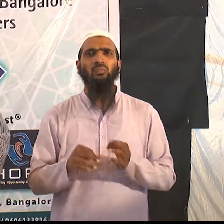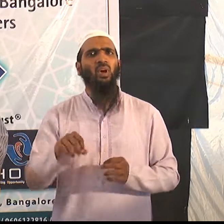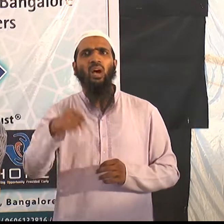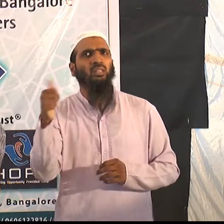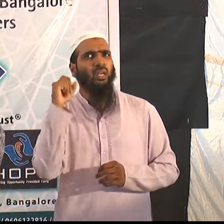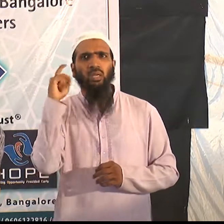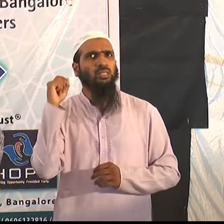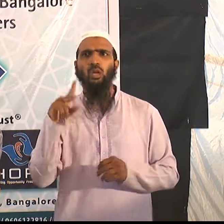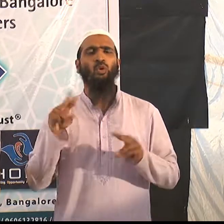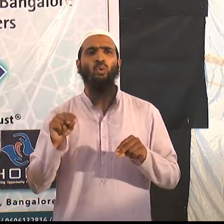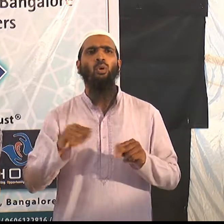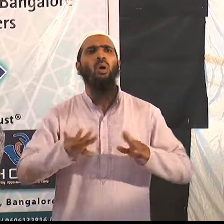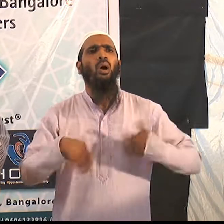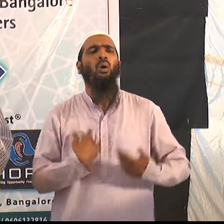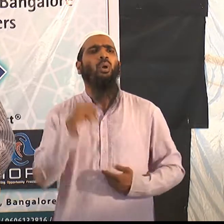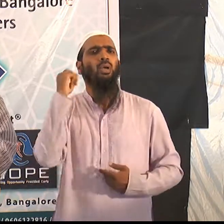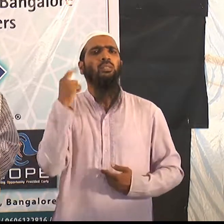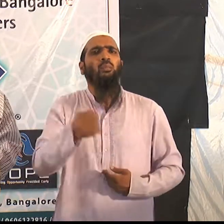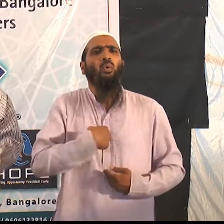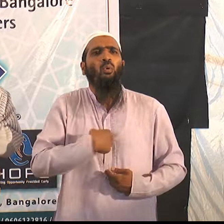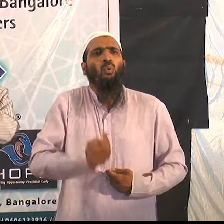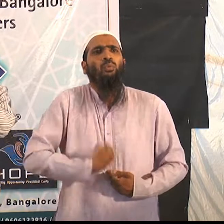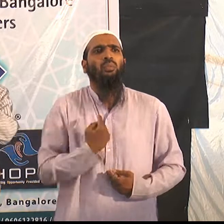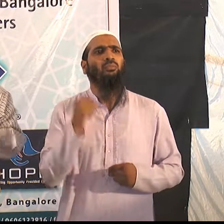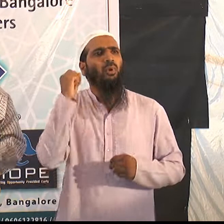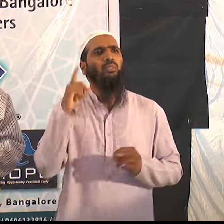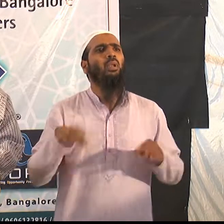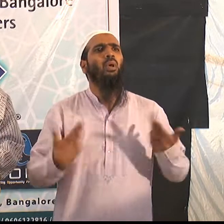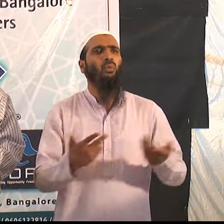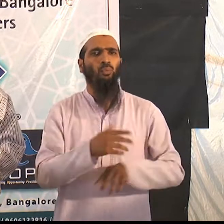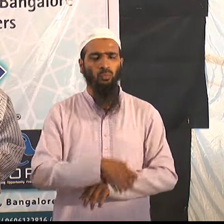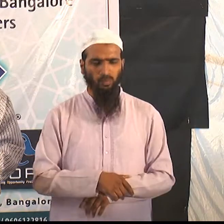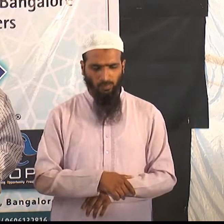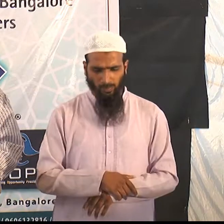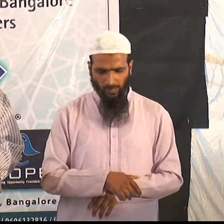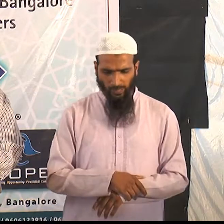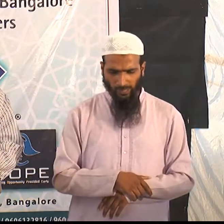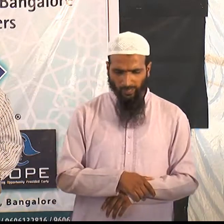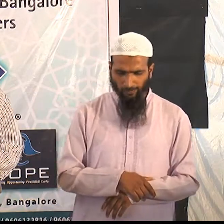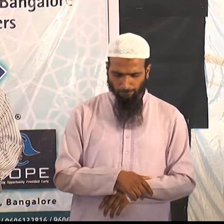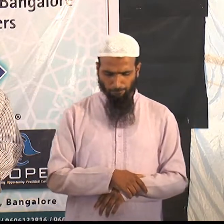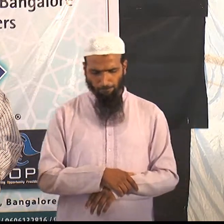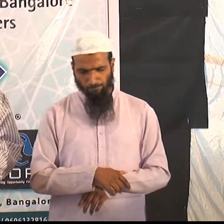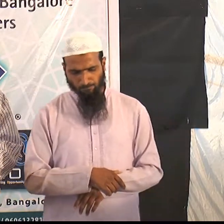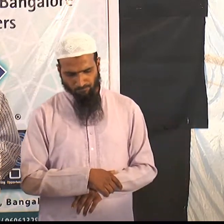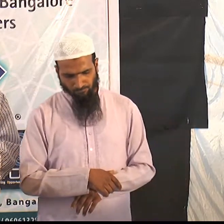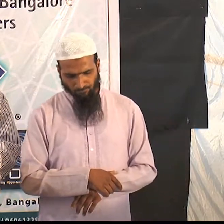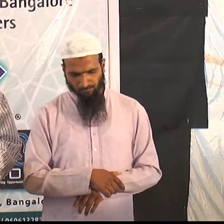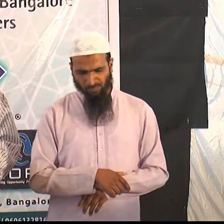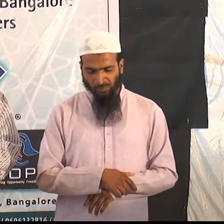दिल के वास्ते पैदा किया इंसान को, वरना इबादत के लिए करो बिया कुछ कम नहीं.